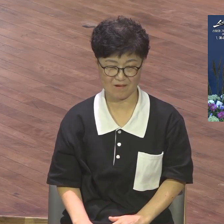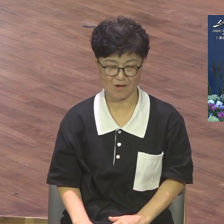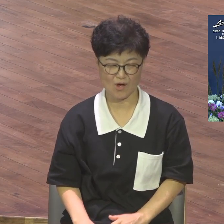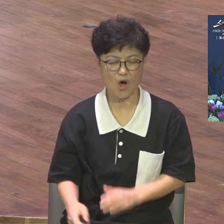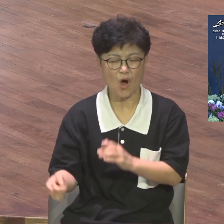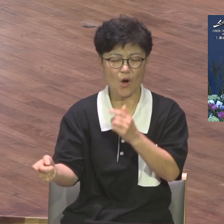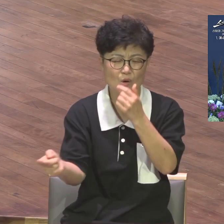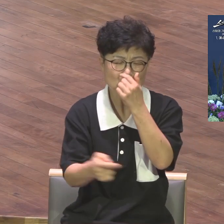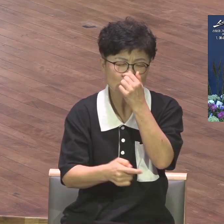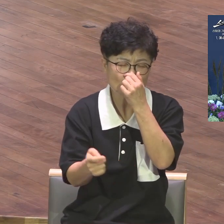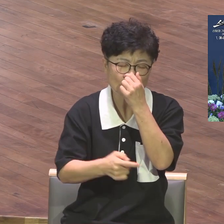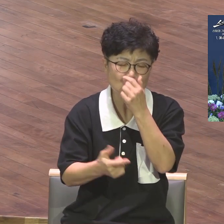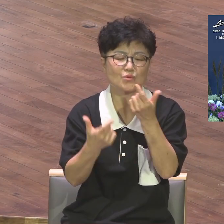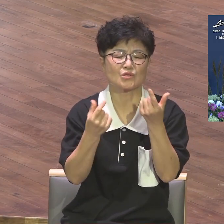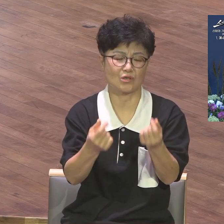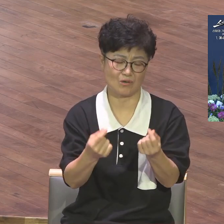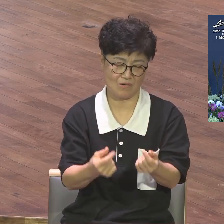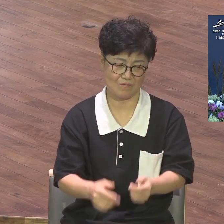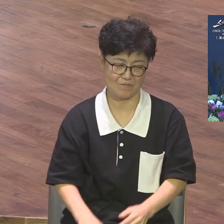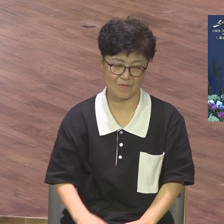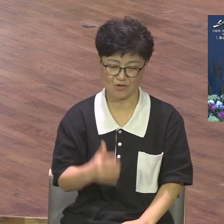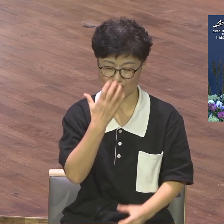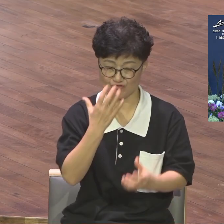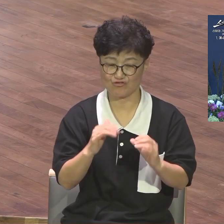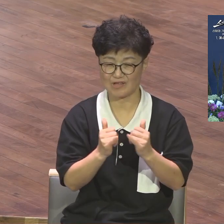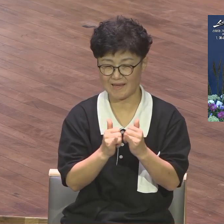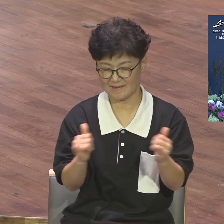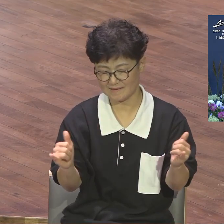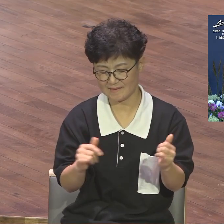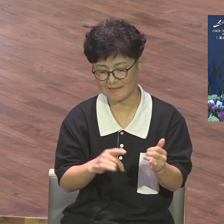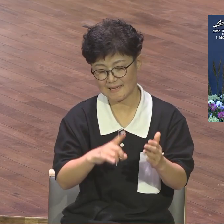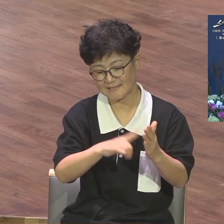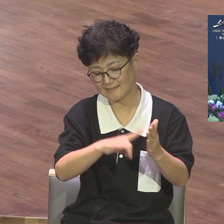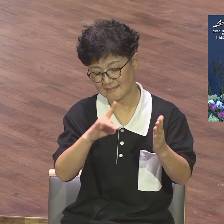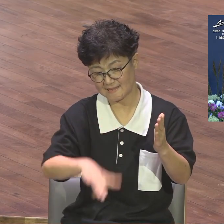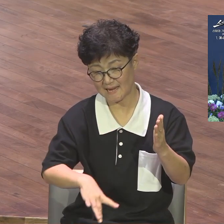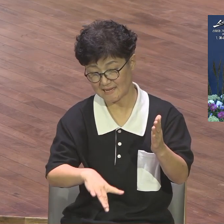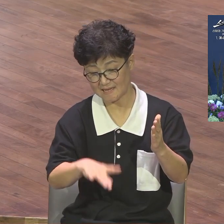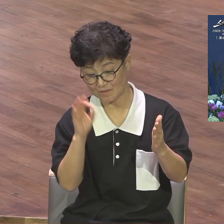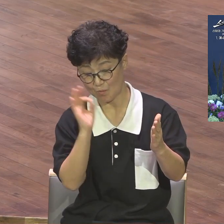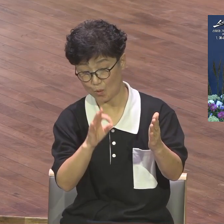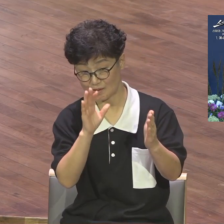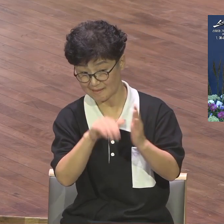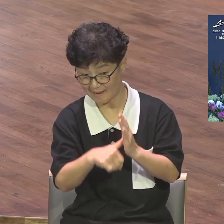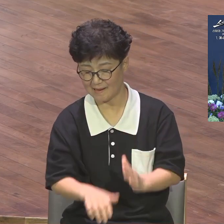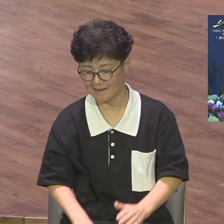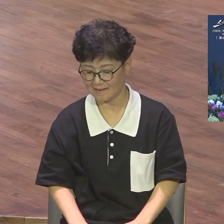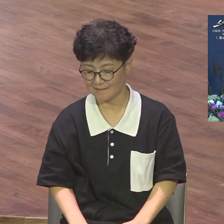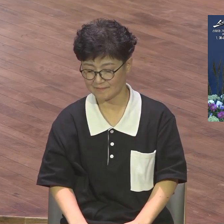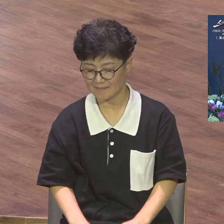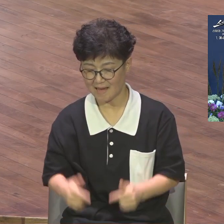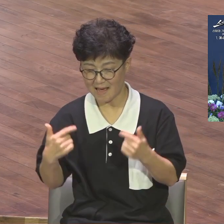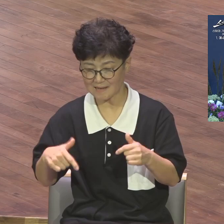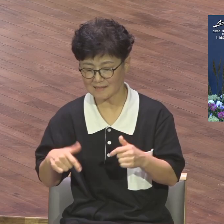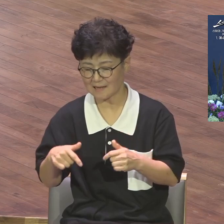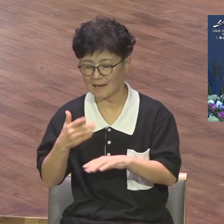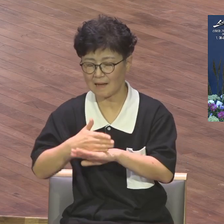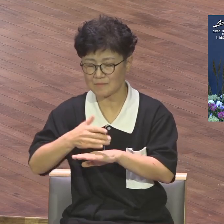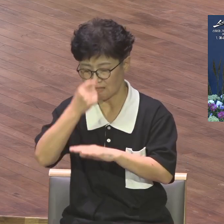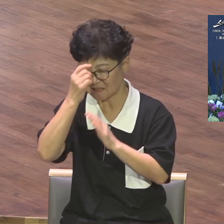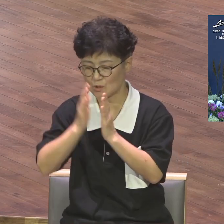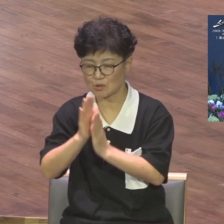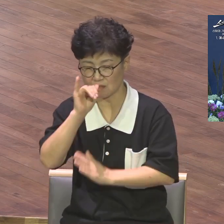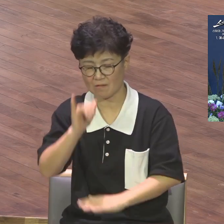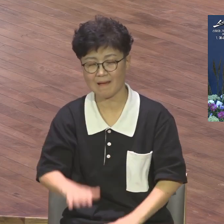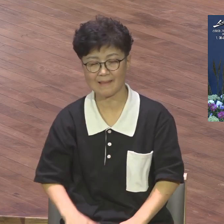붙을 정도로 오죽하면 유대인들이 하나님 제가 세리로 태어나지 않은 거 감사합니다. 제가 세리가 되지 않은